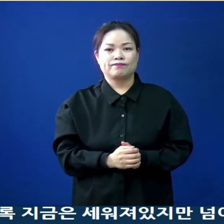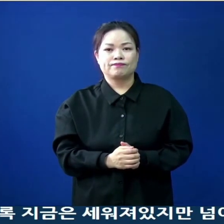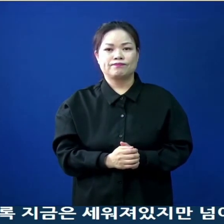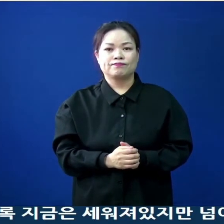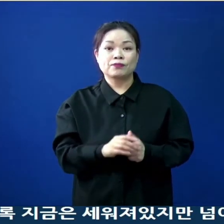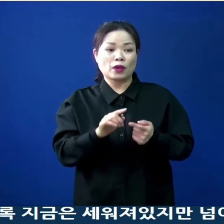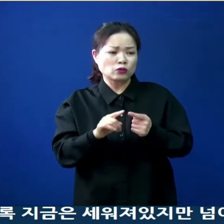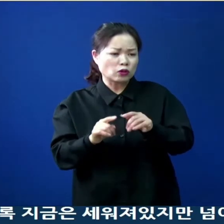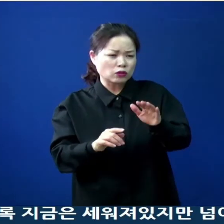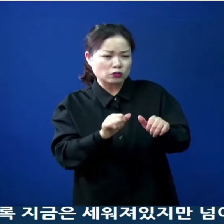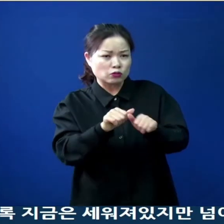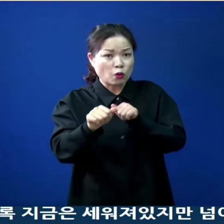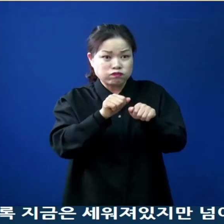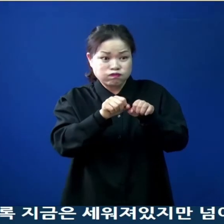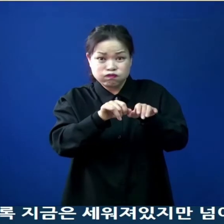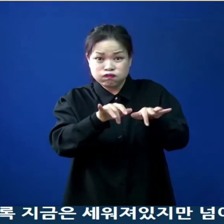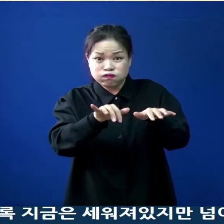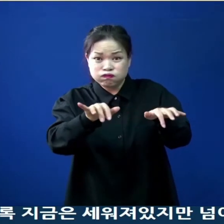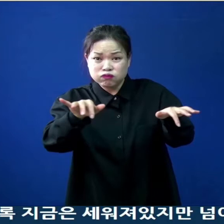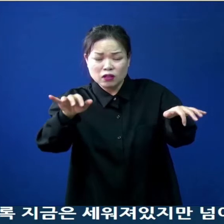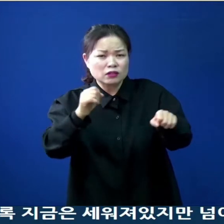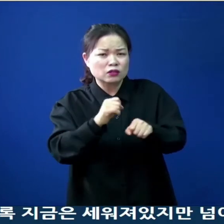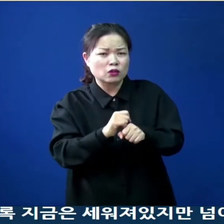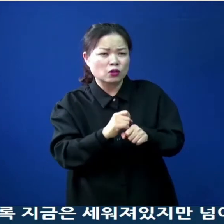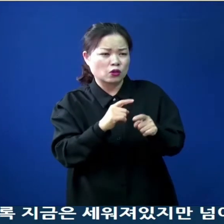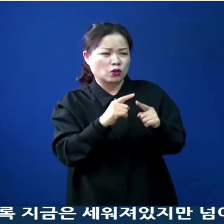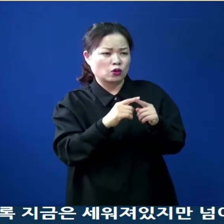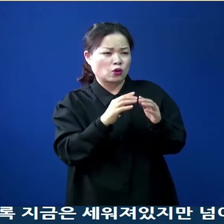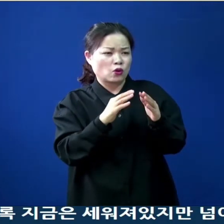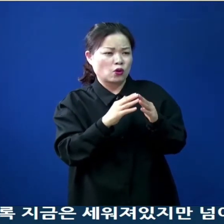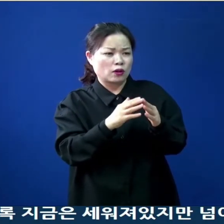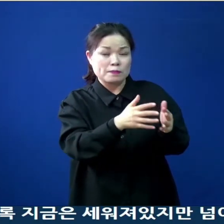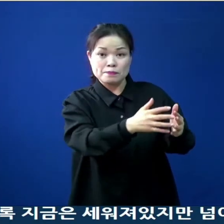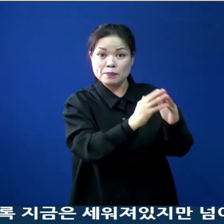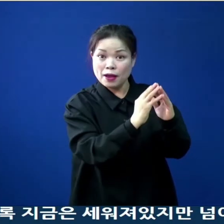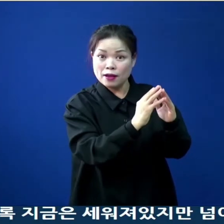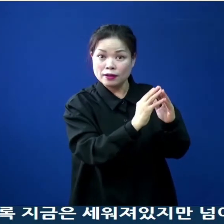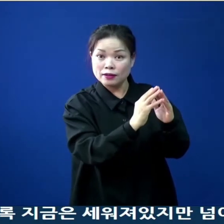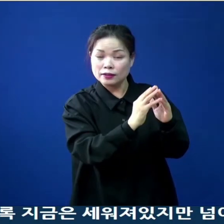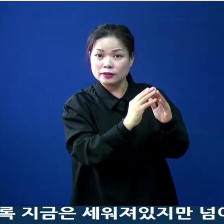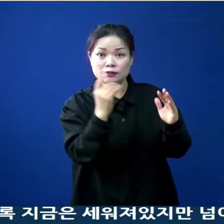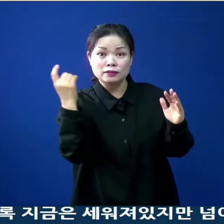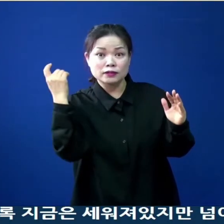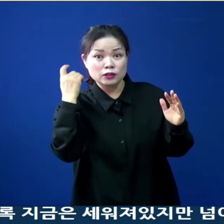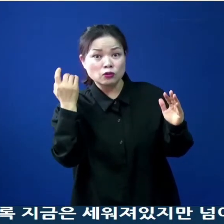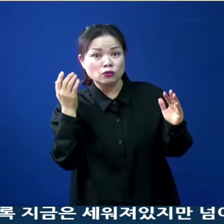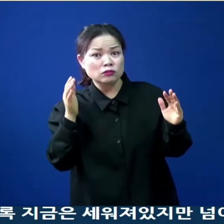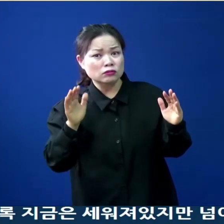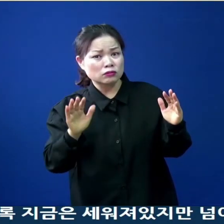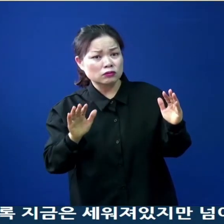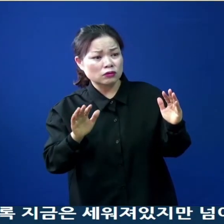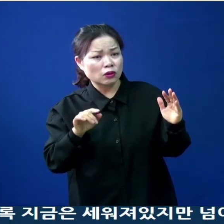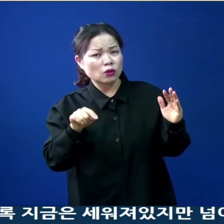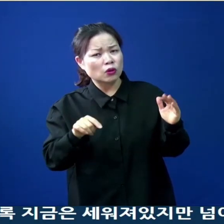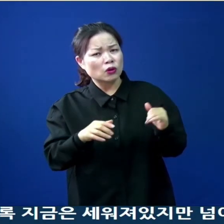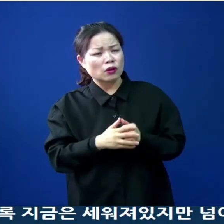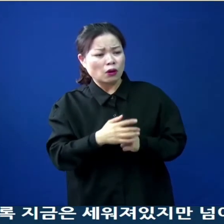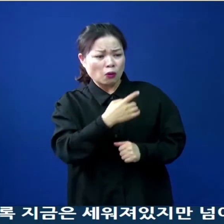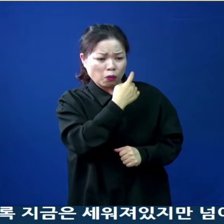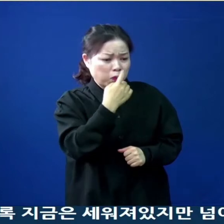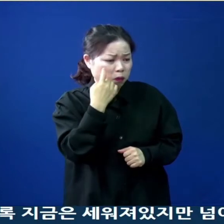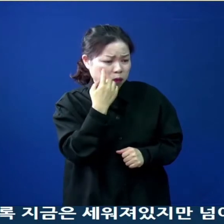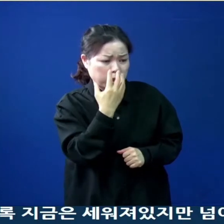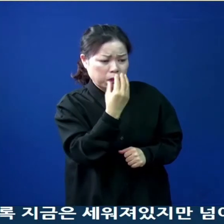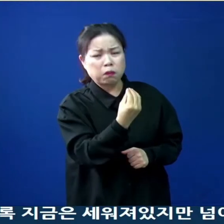따라서 소문을 통해서 이 교회가 아주 든든하게 잘 세워지고 있다는 사실은 들었지만 그것을